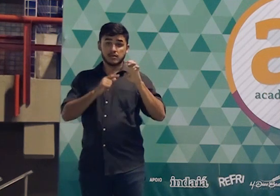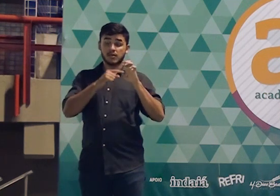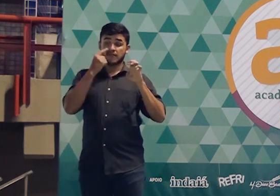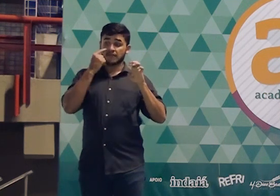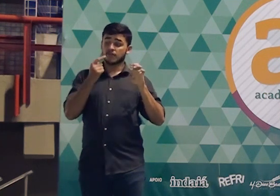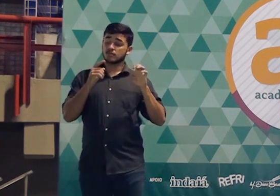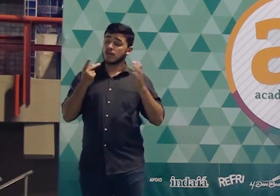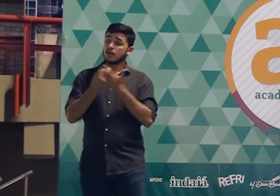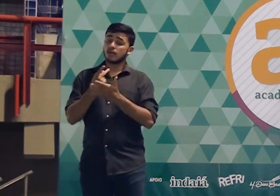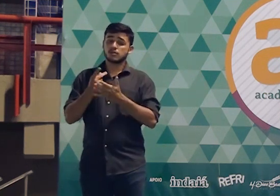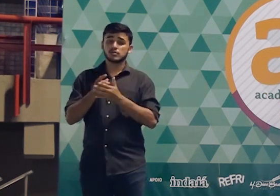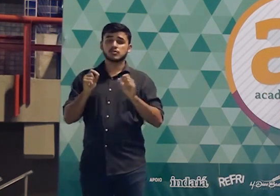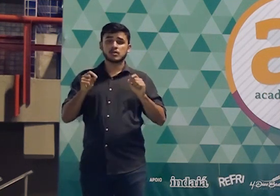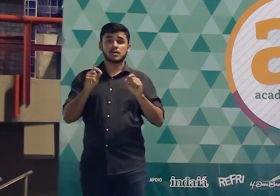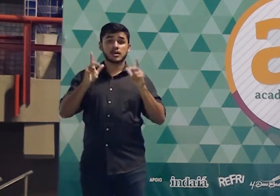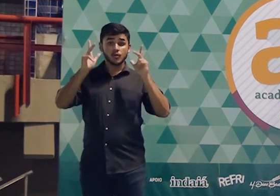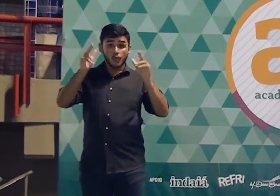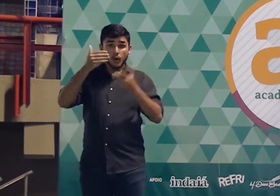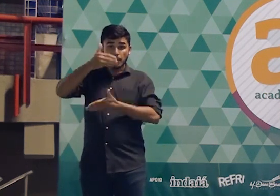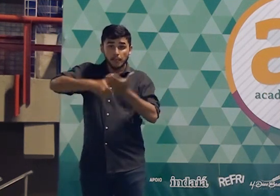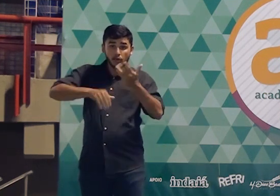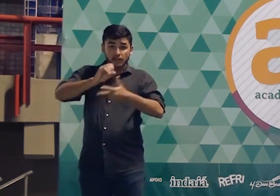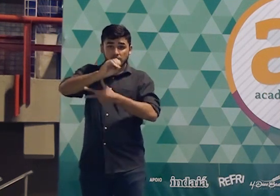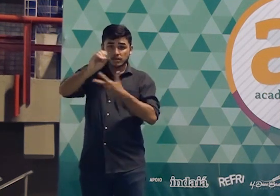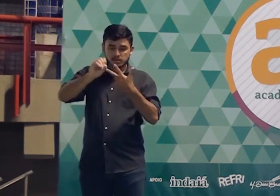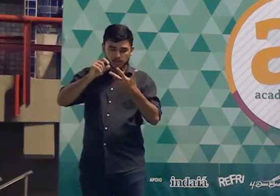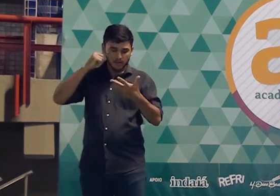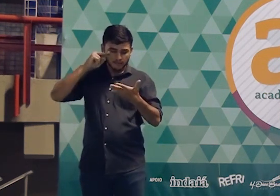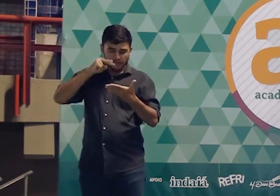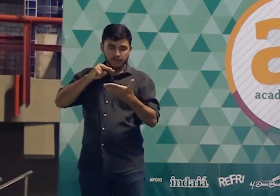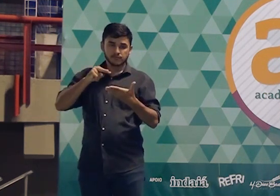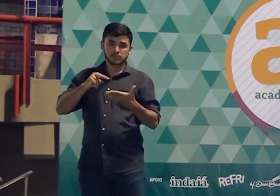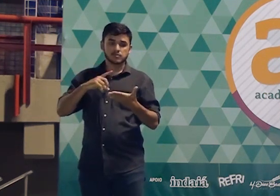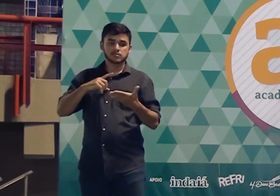prova, você olha e diz assim, opa,